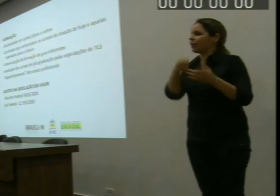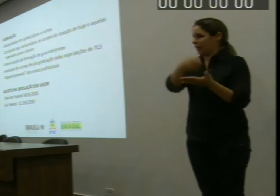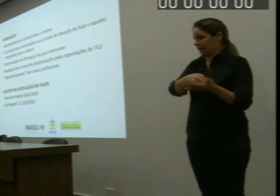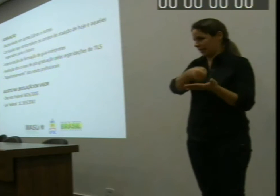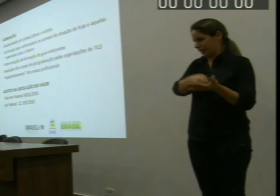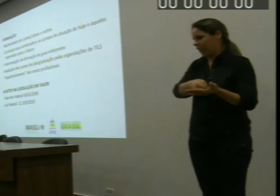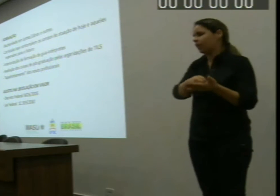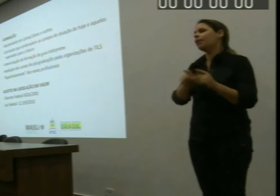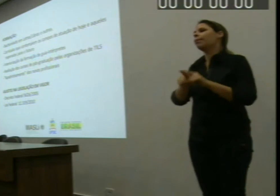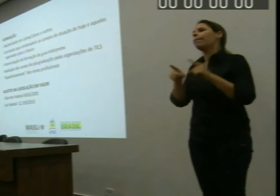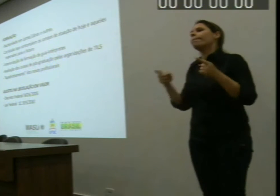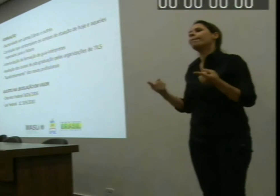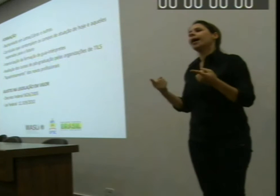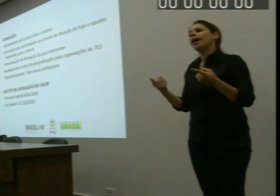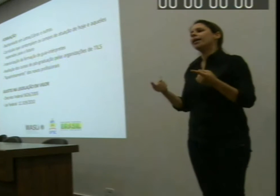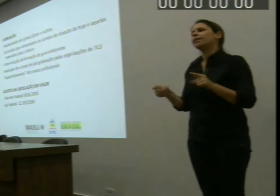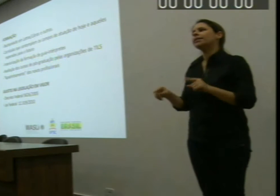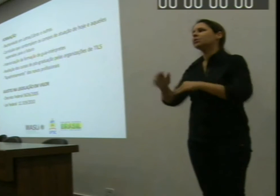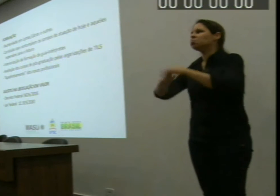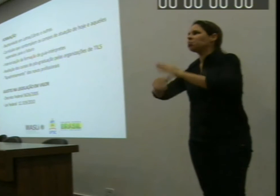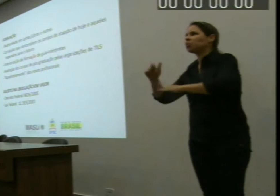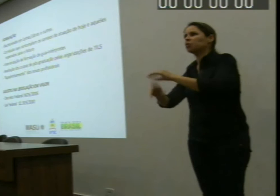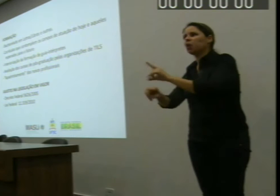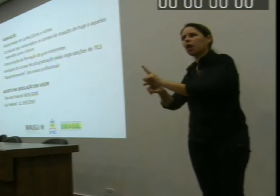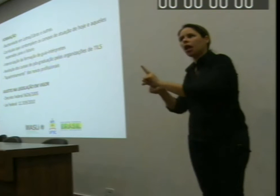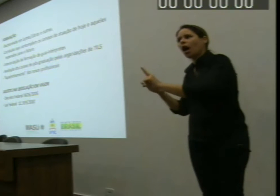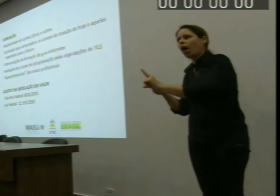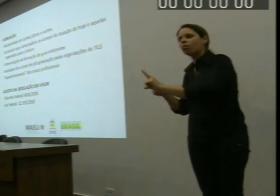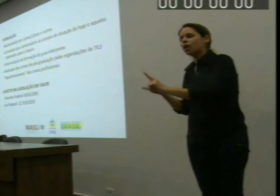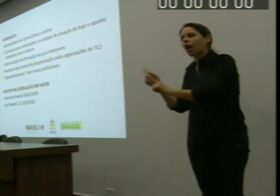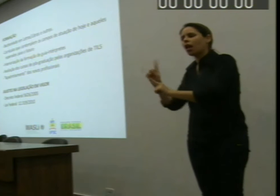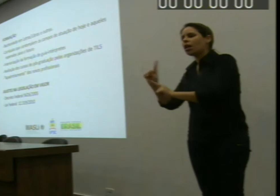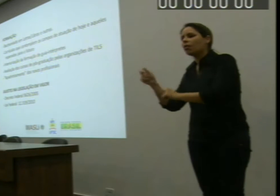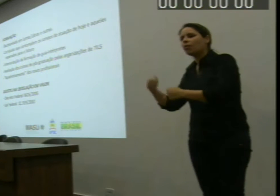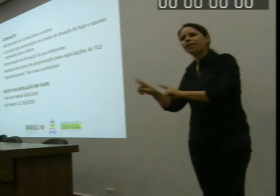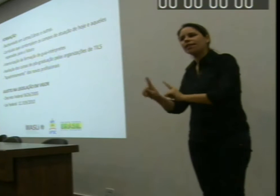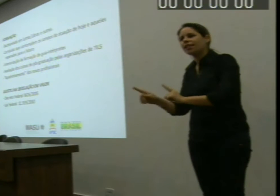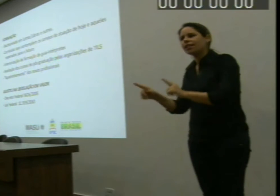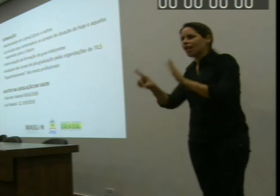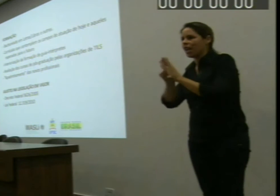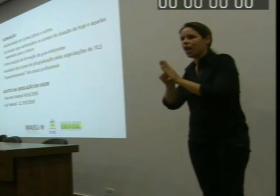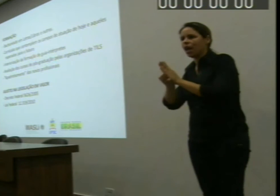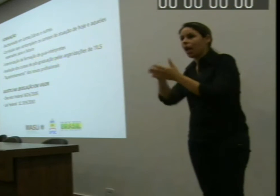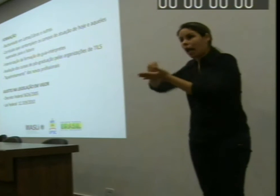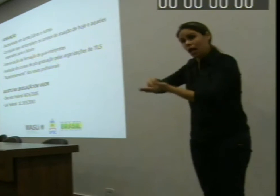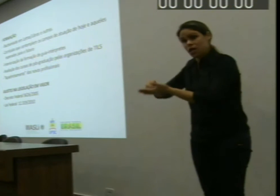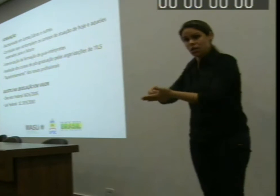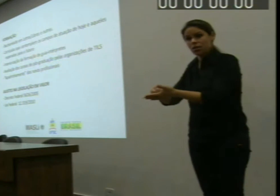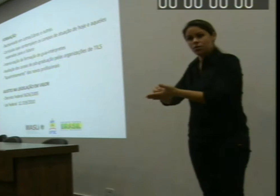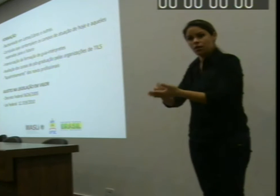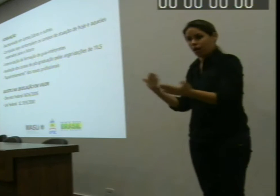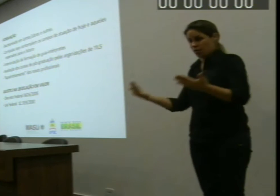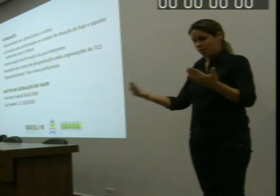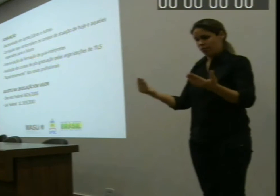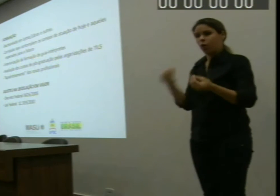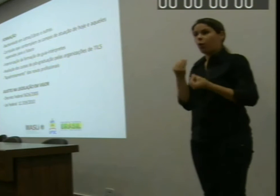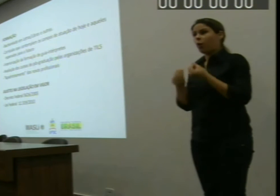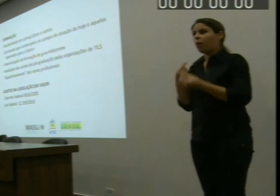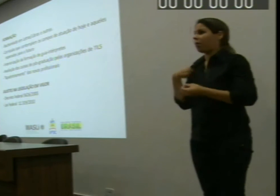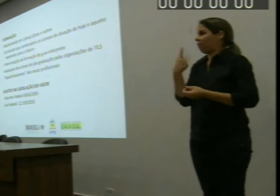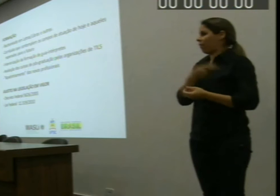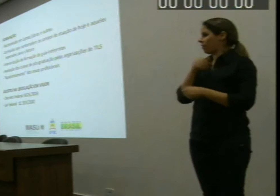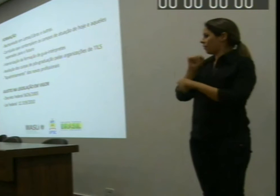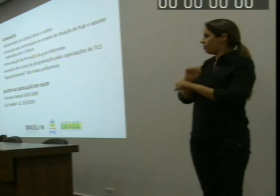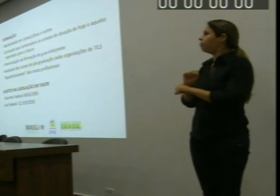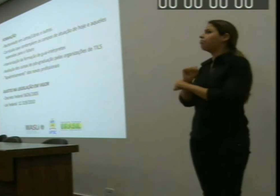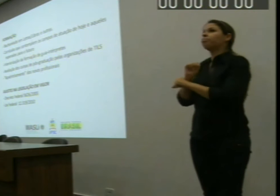então a gente precisa ter uma visão um pouco mais poítica das coisas né Pode ser que aconteça isso eu não sei mas a gente vai ficar esperando acontecer